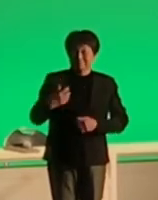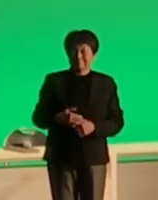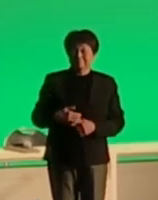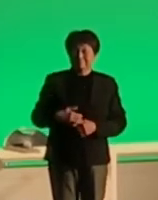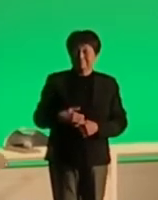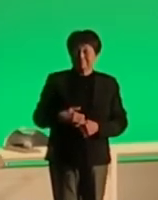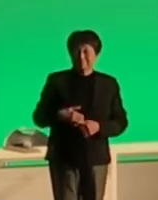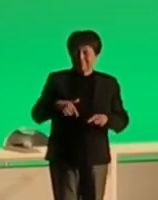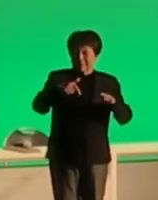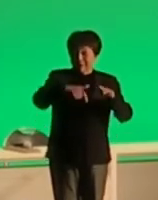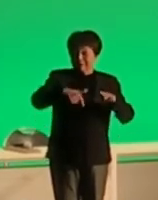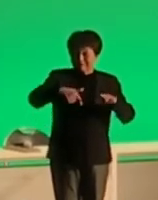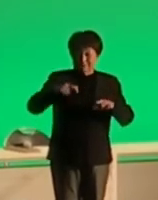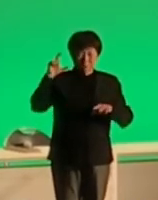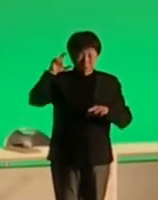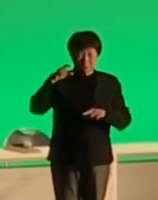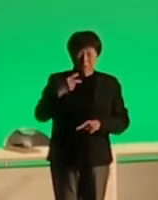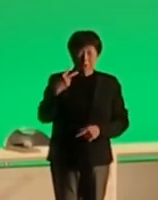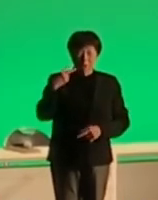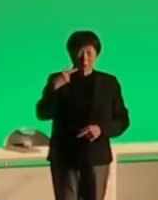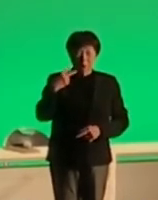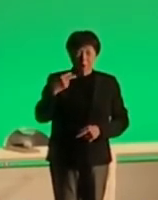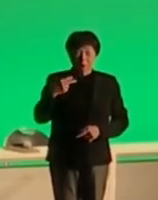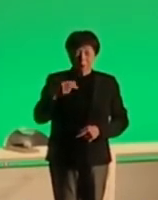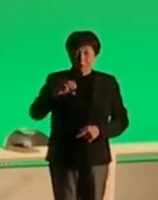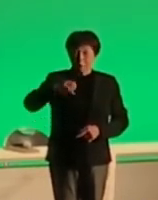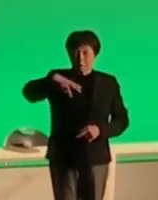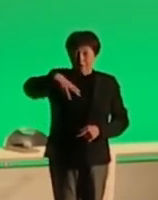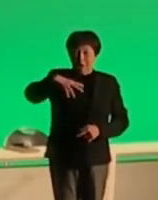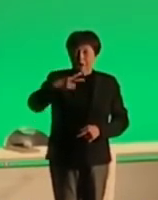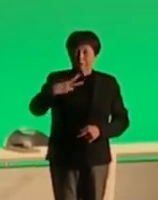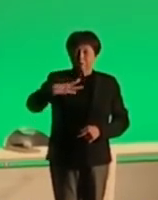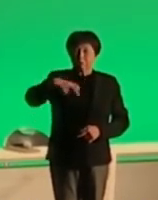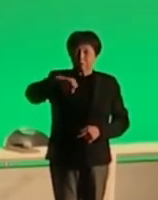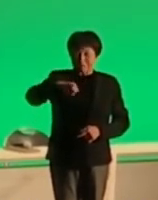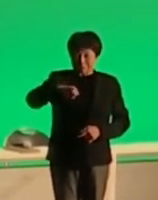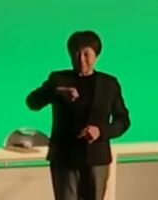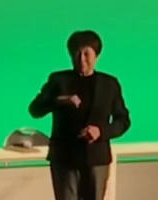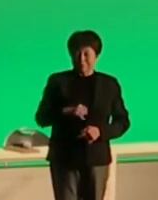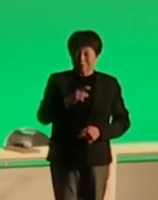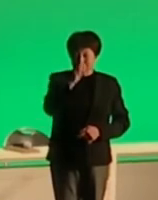ラジオ関西パーソナリティの増井貴子です。どうぞよろしくお願いいたします。